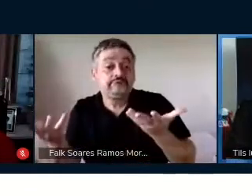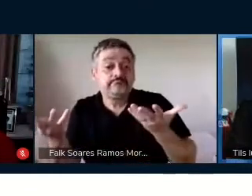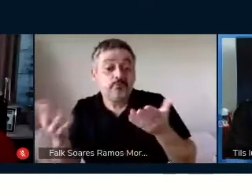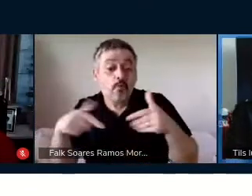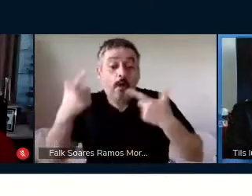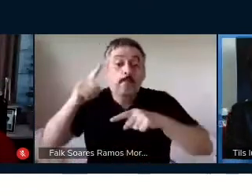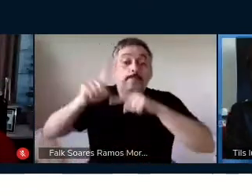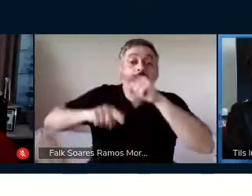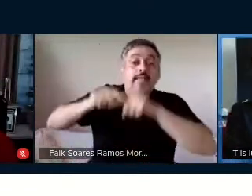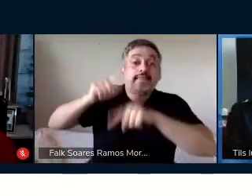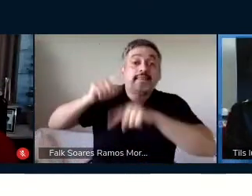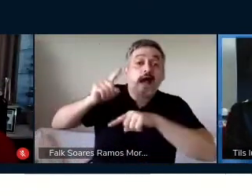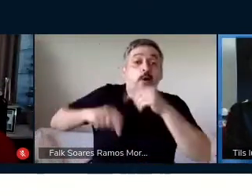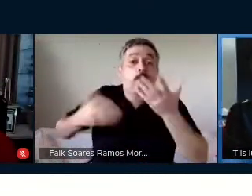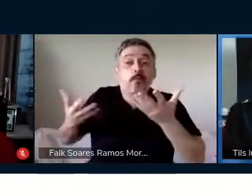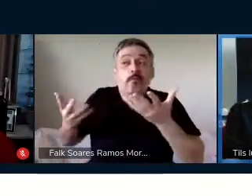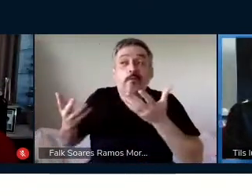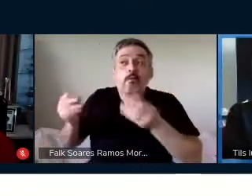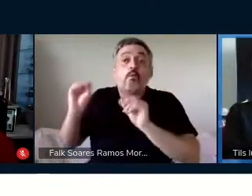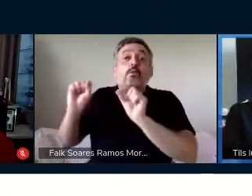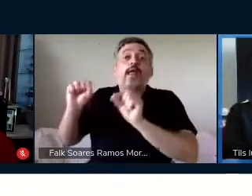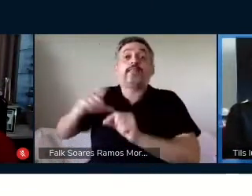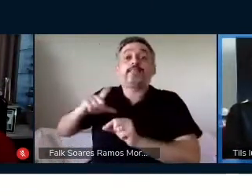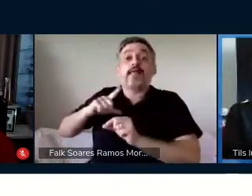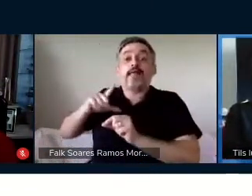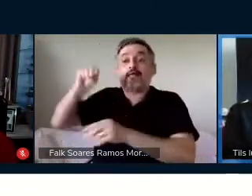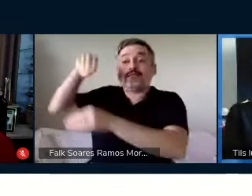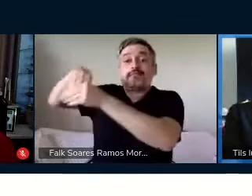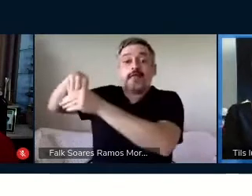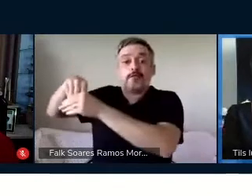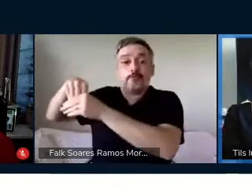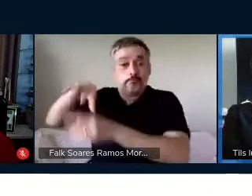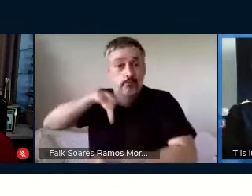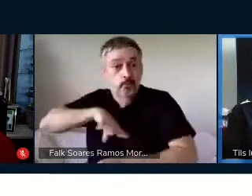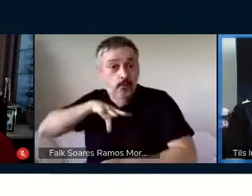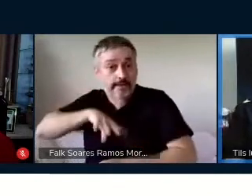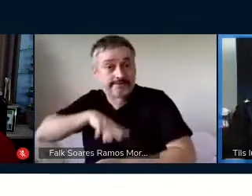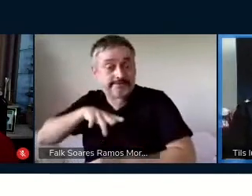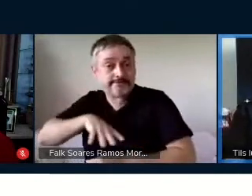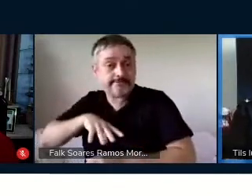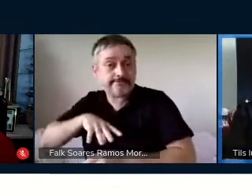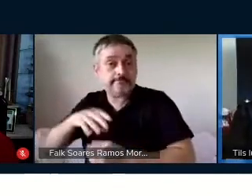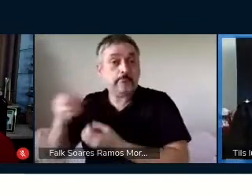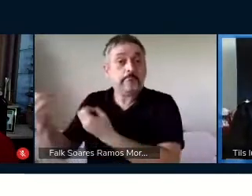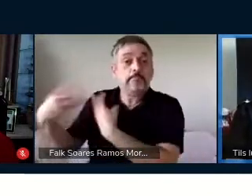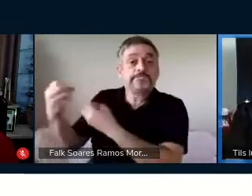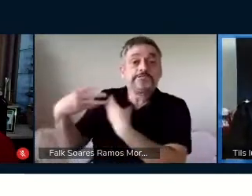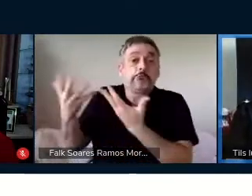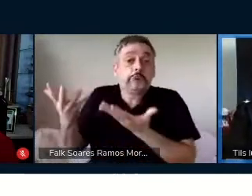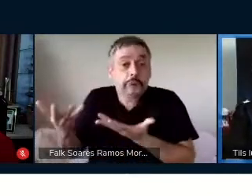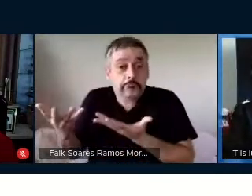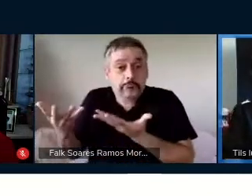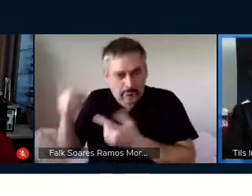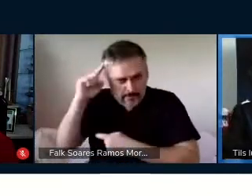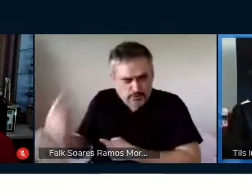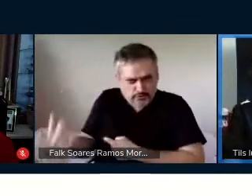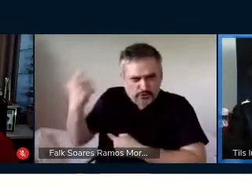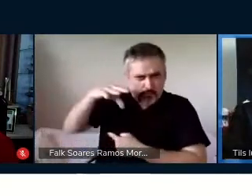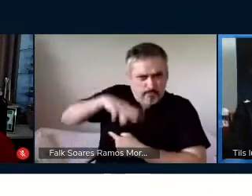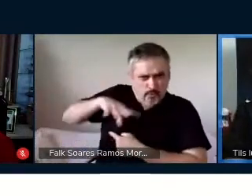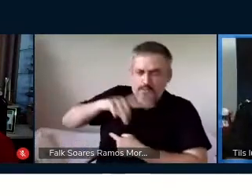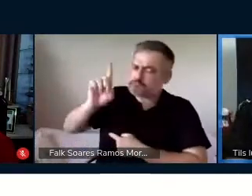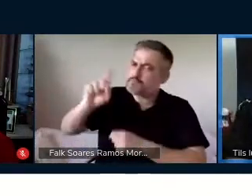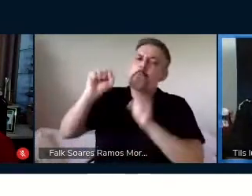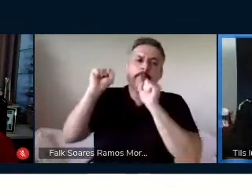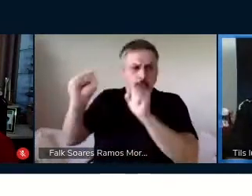Já a L2, que é a política externa da língua, seriam esses materiais que tem que ter em apoio. Que